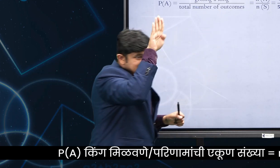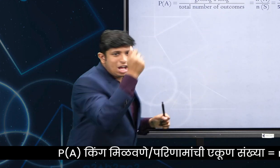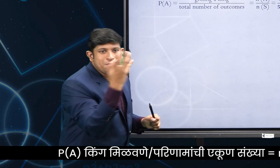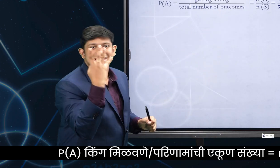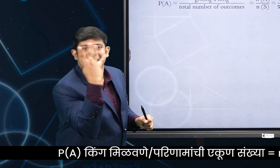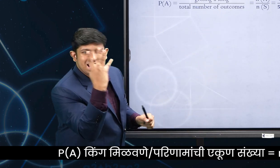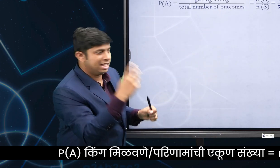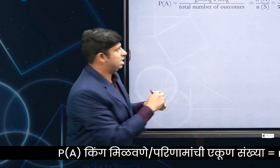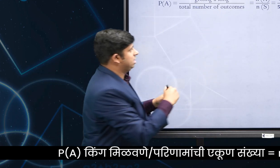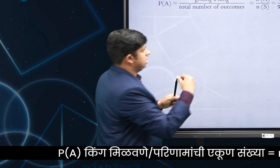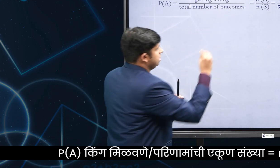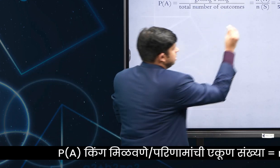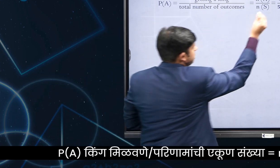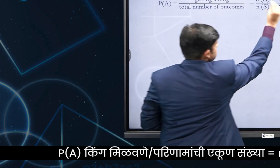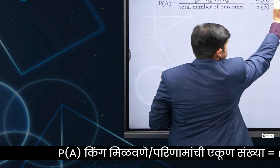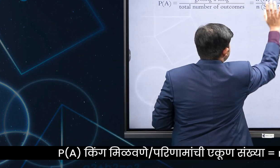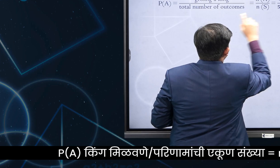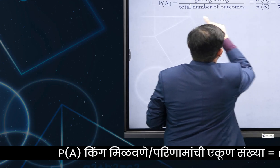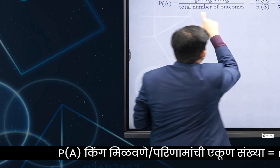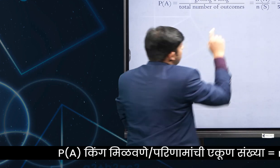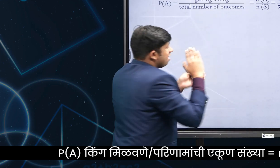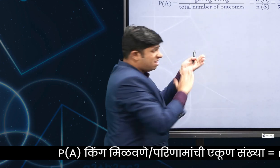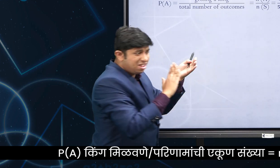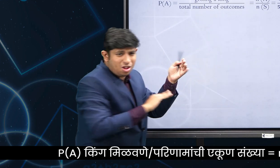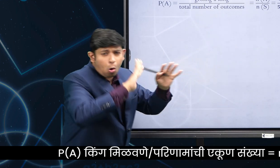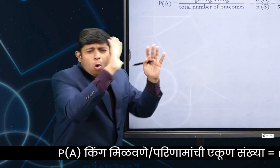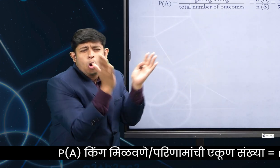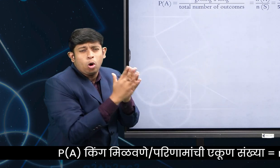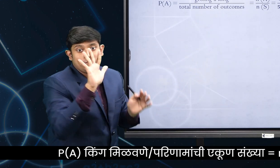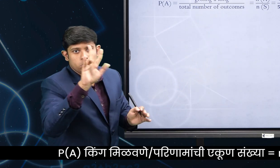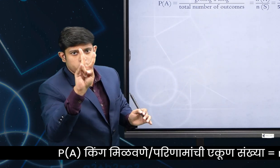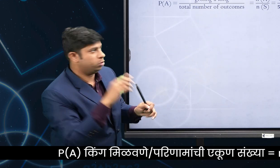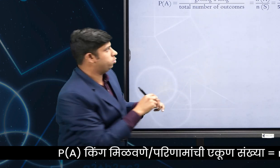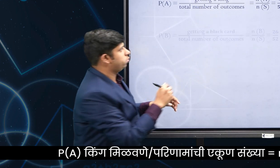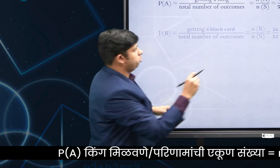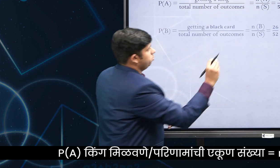एन कंसामध्ये ए भागिले एन कंसामध्ये एस बरोबर 4/52.